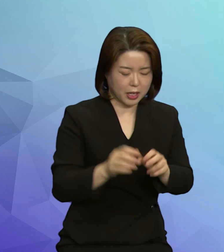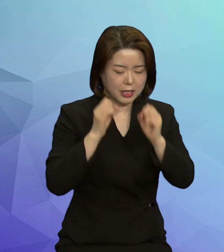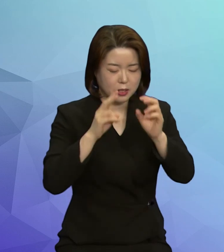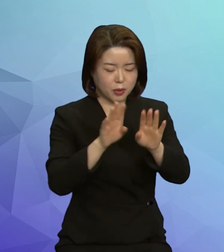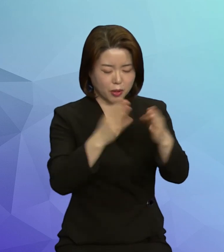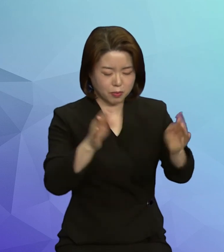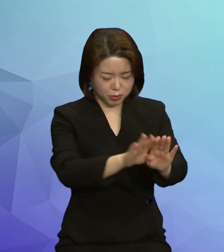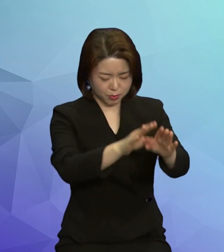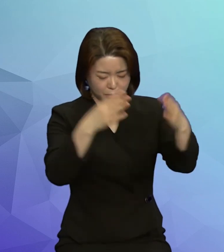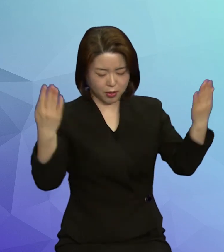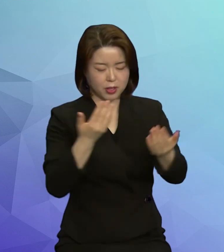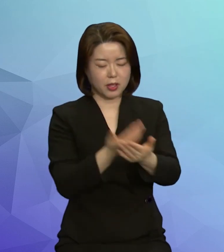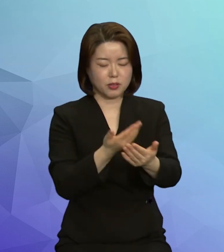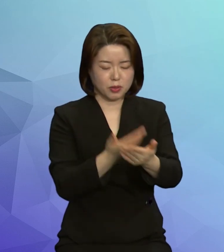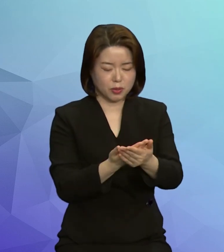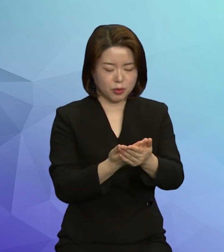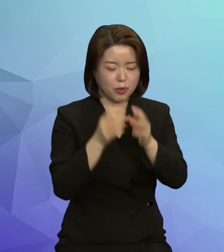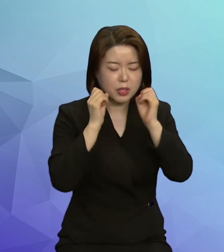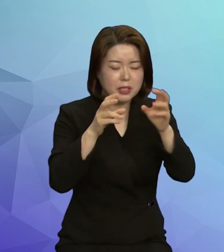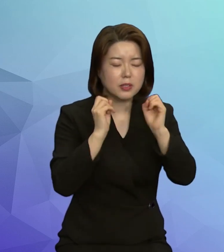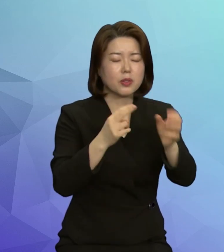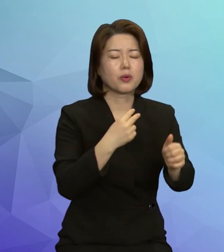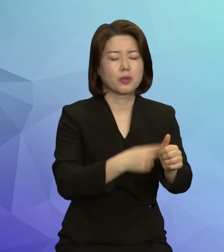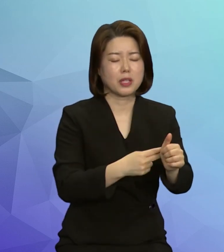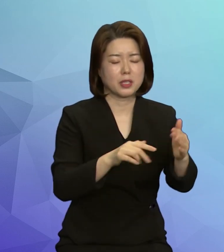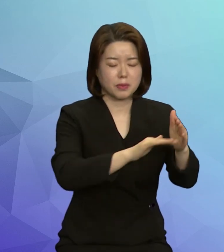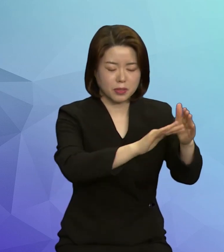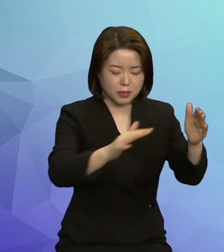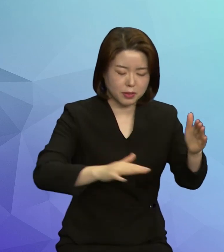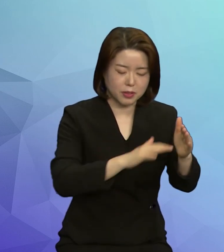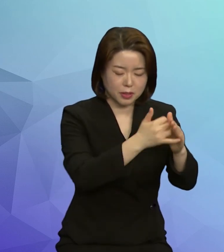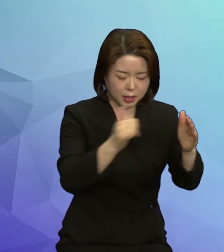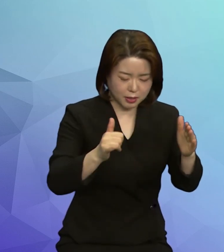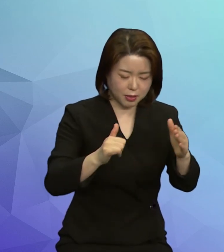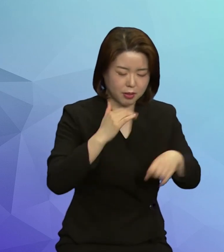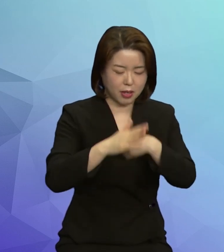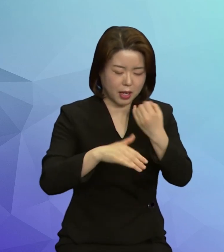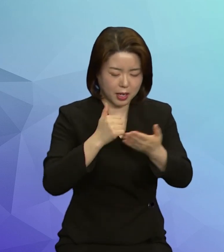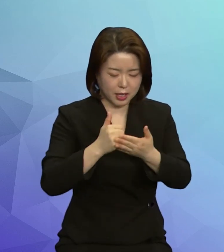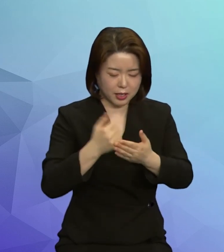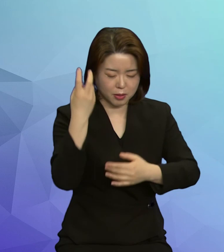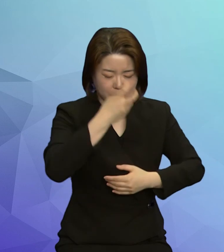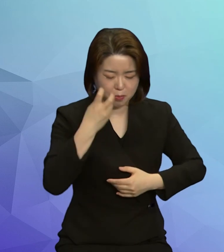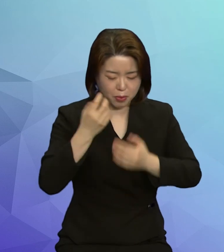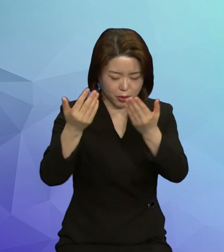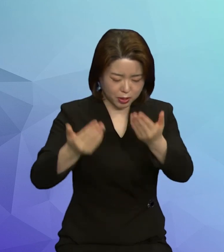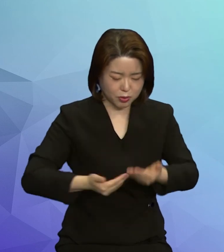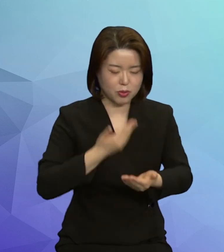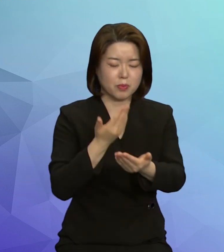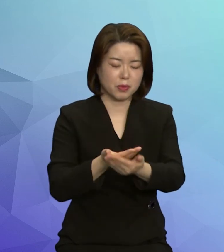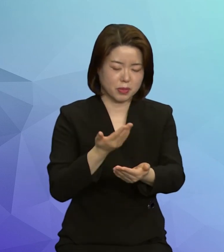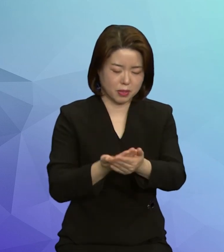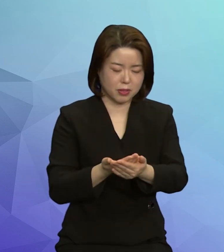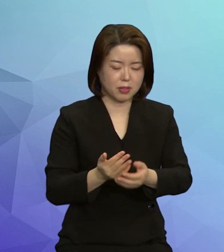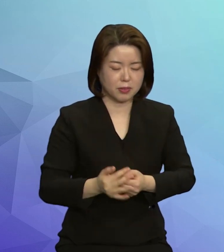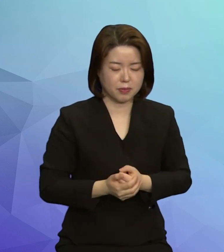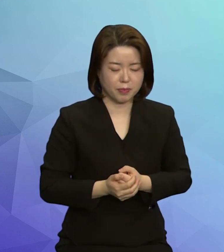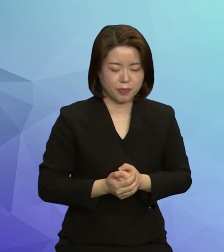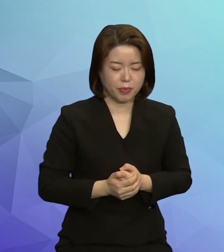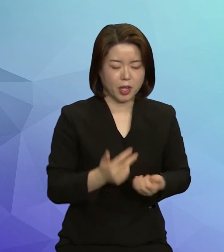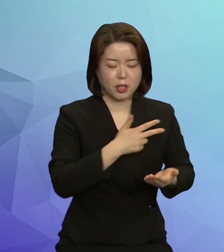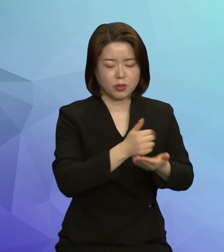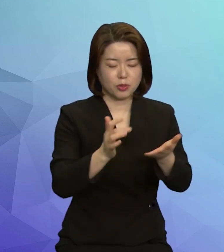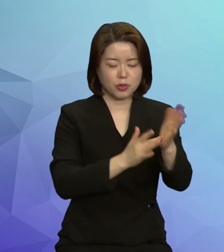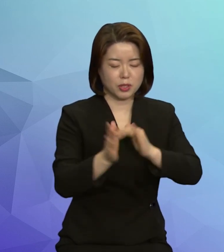선교의 문들은 더 활짝 열려지게 하시고, 선교사님, 그 가족 하나님 지키고 보호해